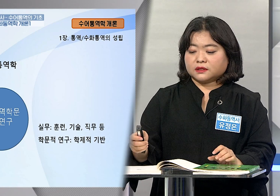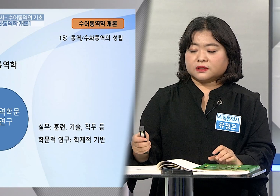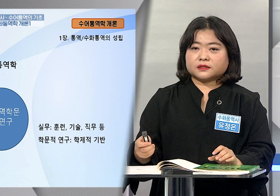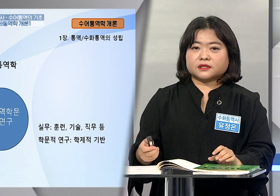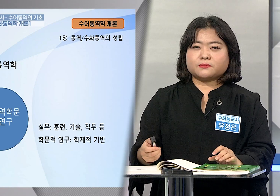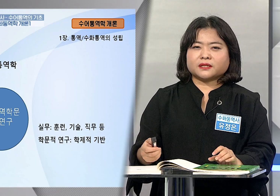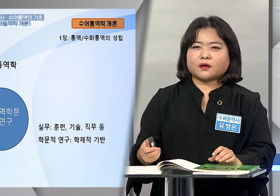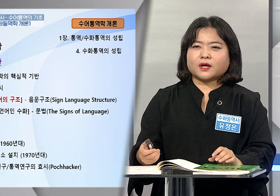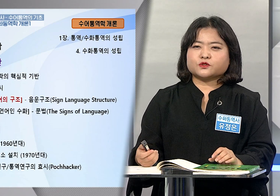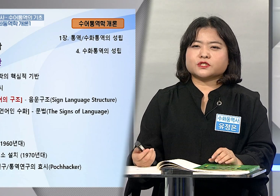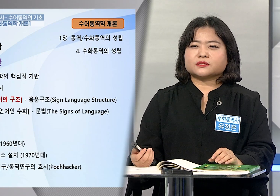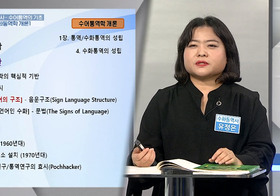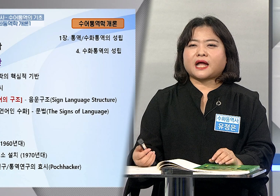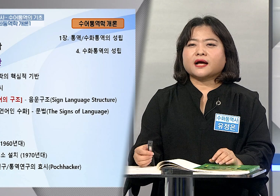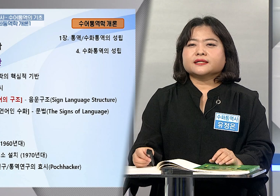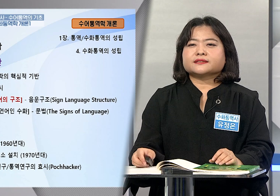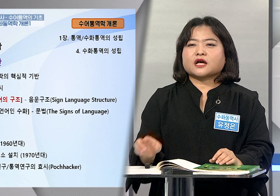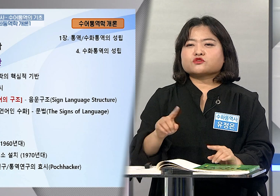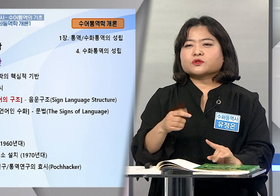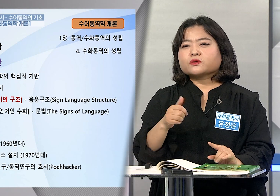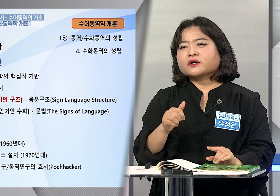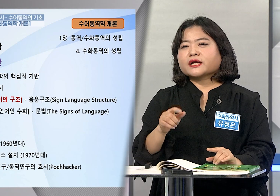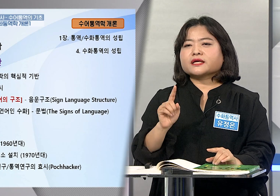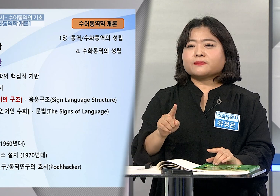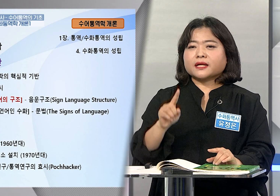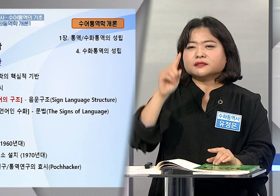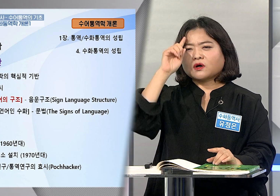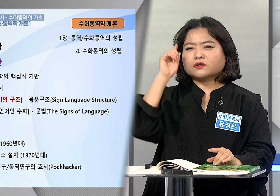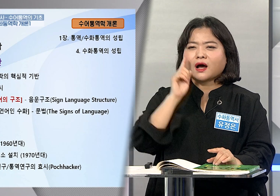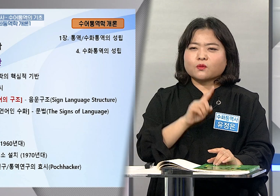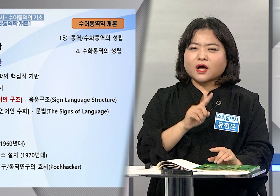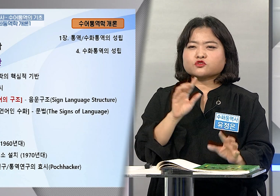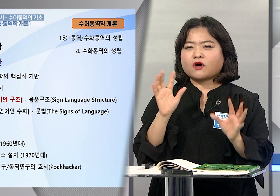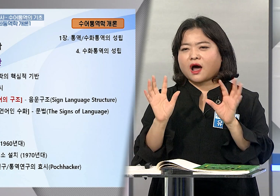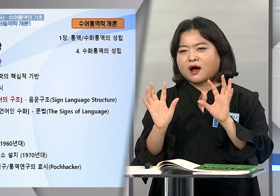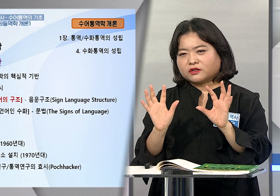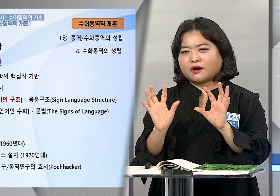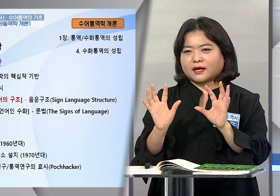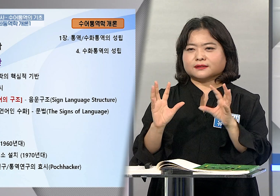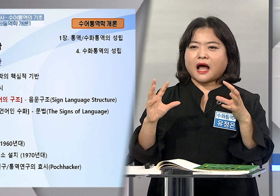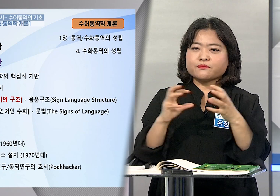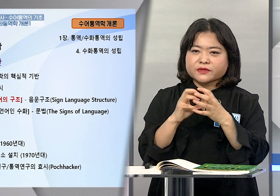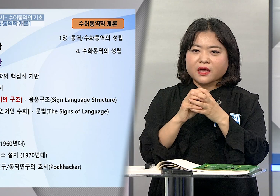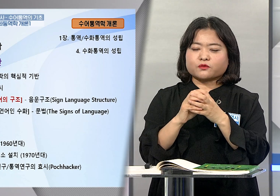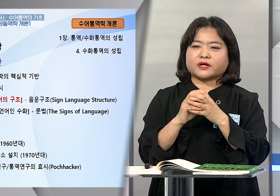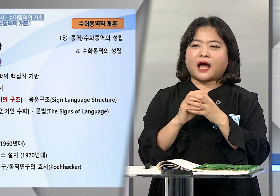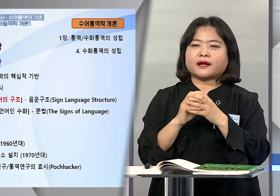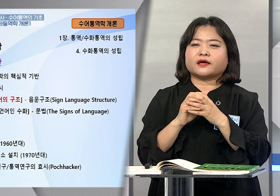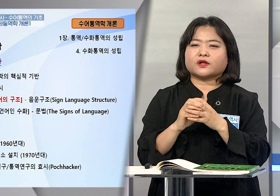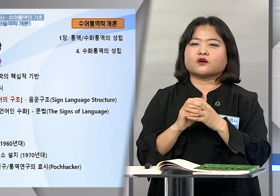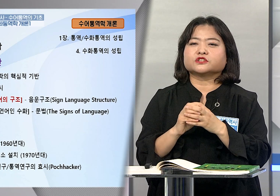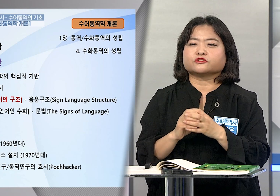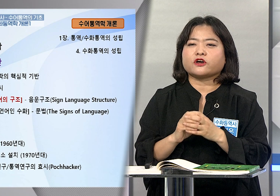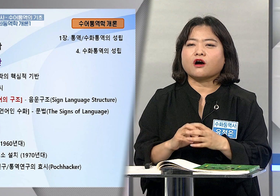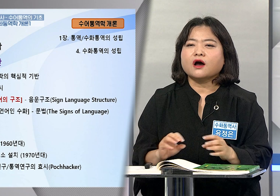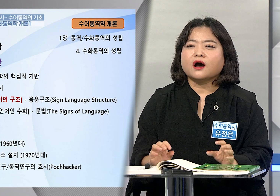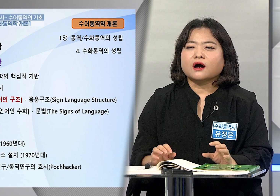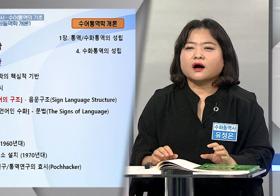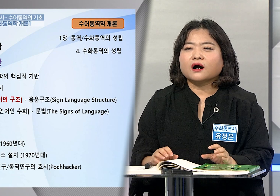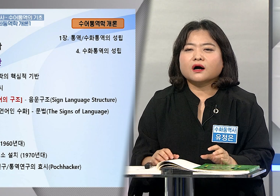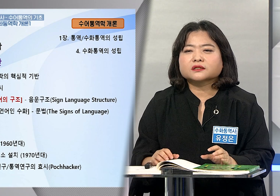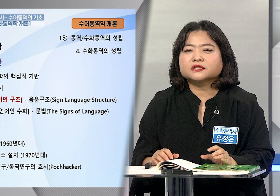어떤 기반이라고 할 수 있습니다. 자, 수화 통역학의 기반은 언어학과 수화 언어학을 함께 우리가 알아야 될